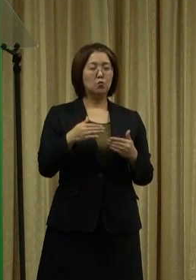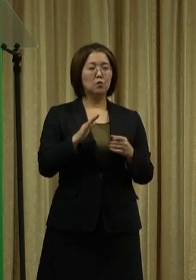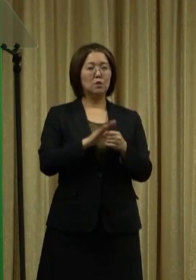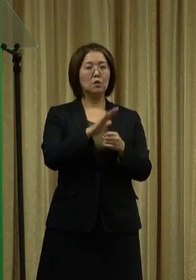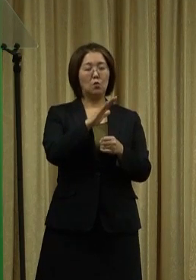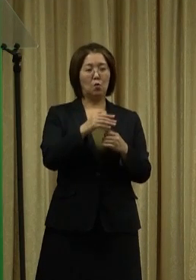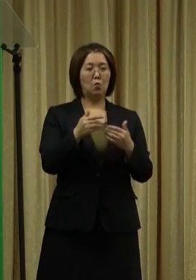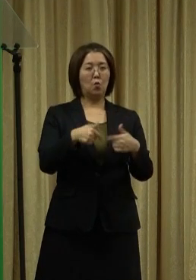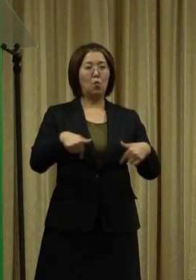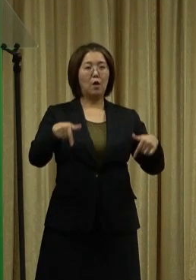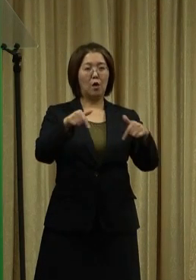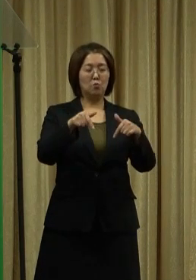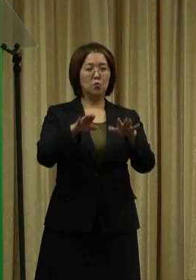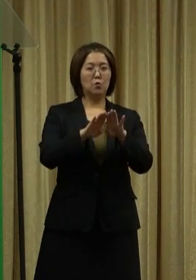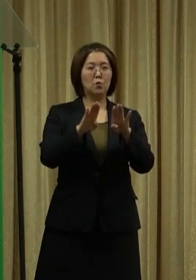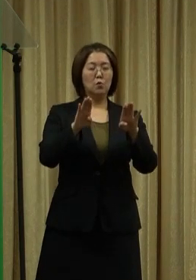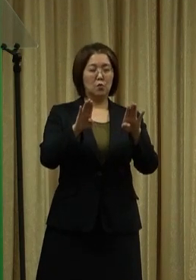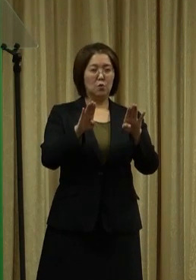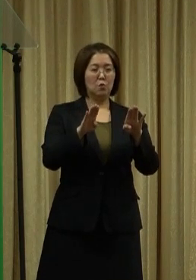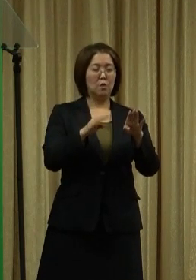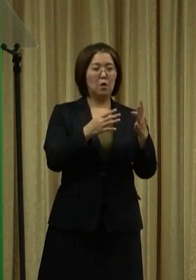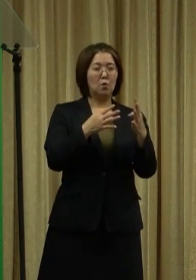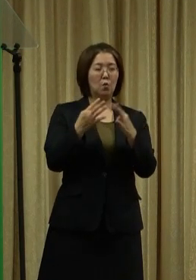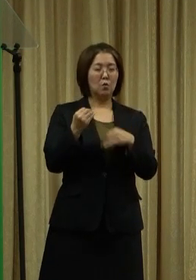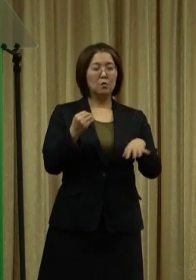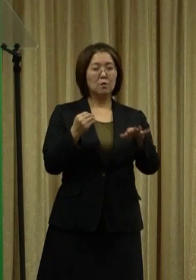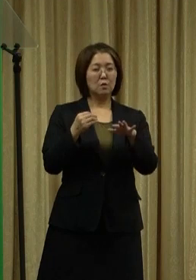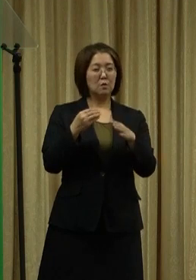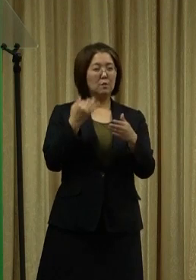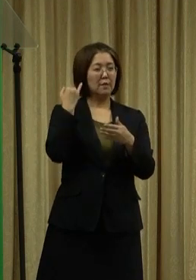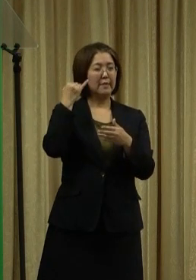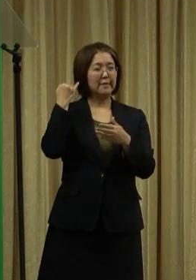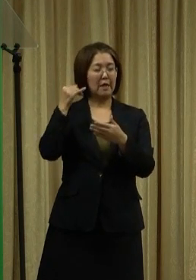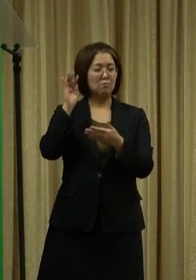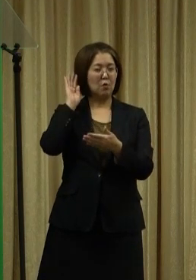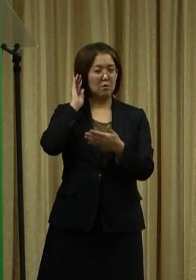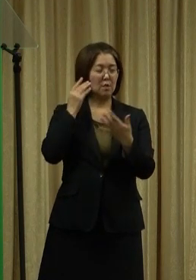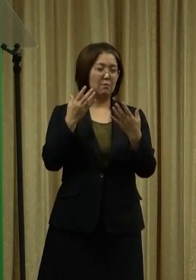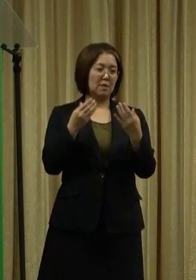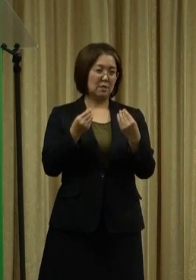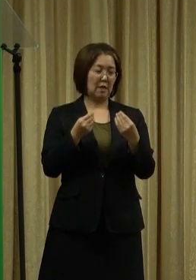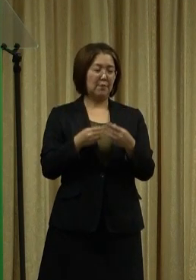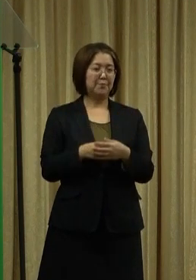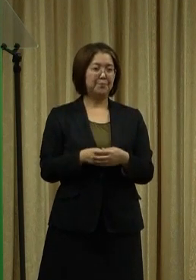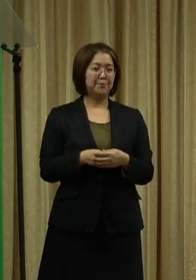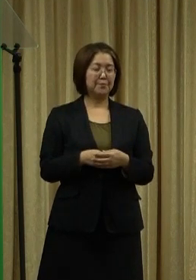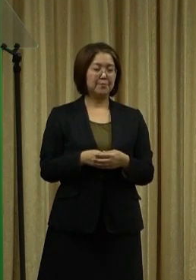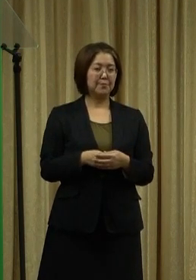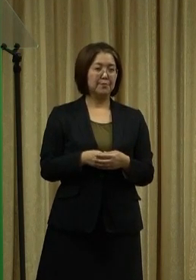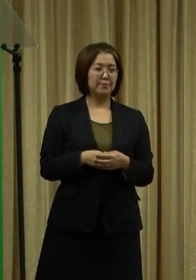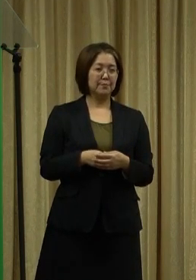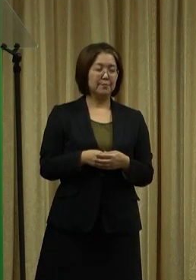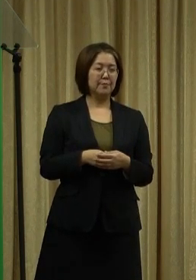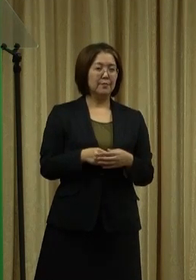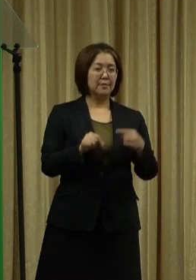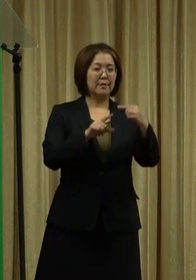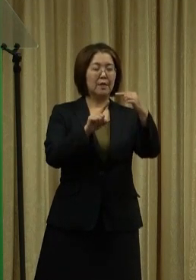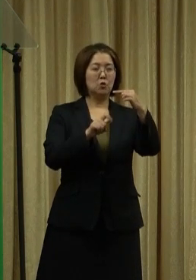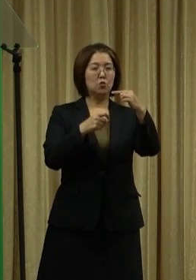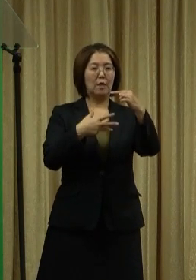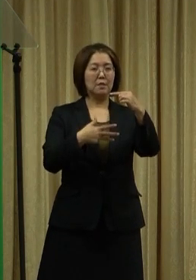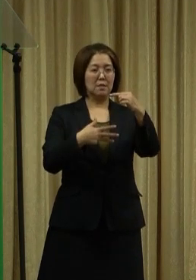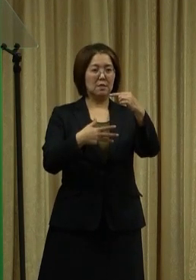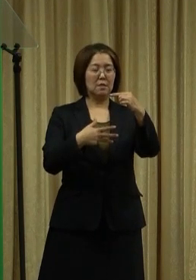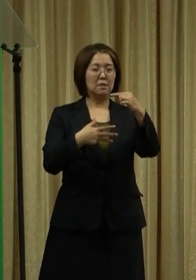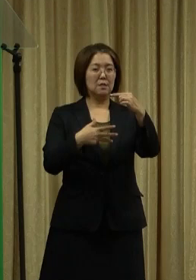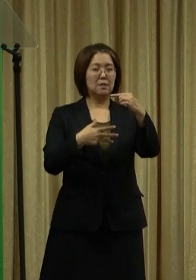フォーラムを開催して多くの方のご意見も伺ったところでございます。また先月の18日にはです